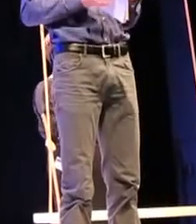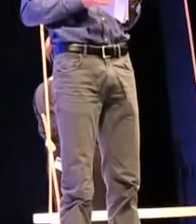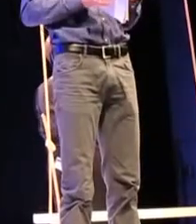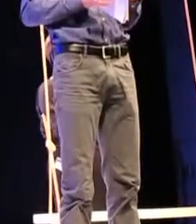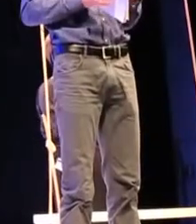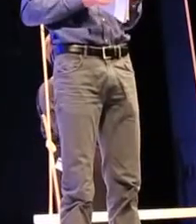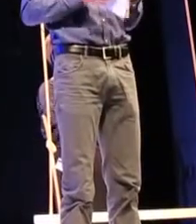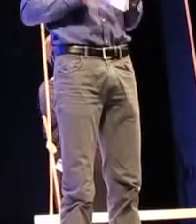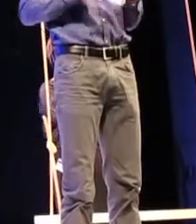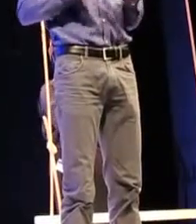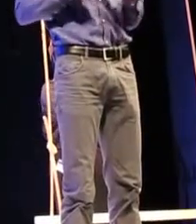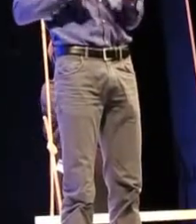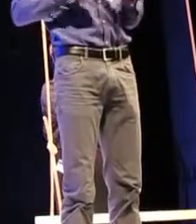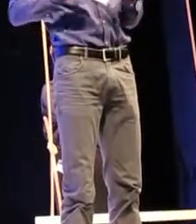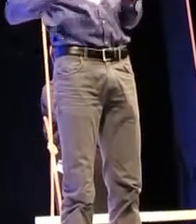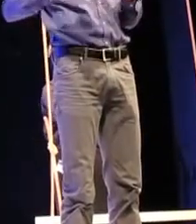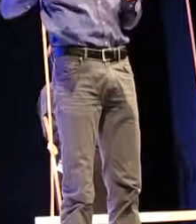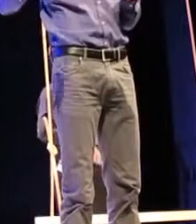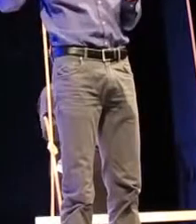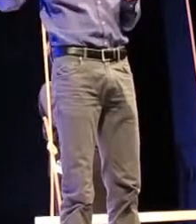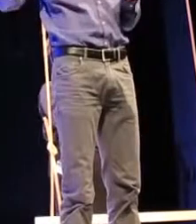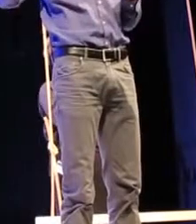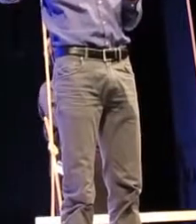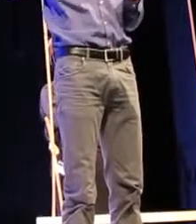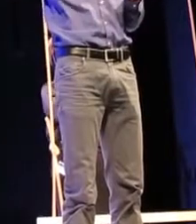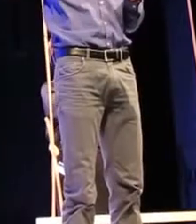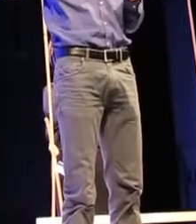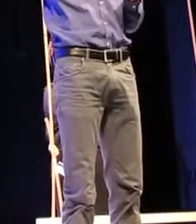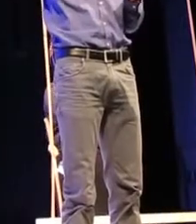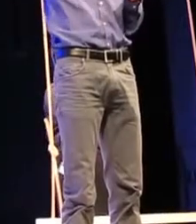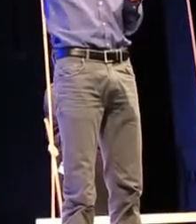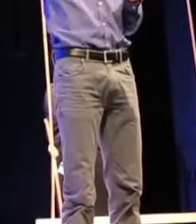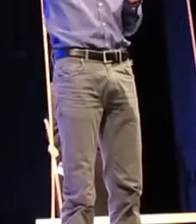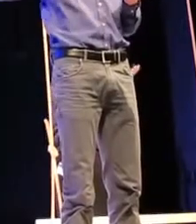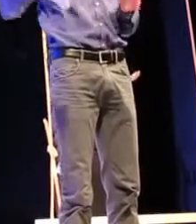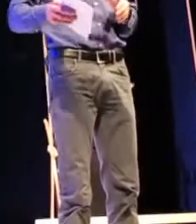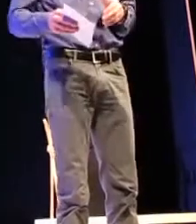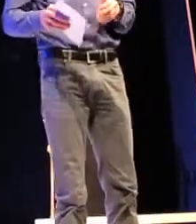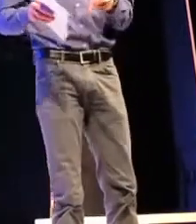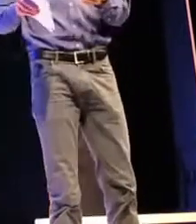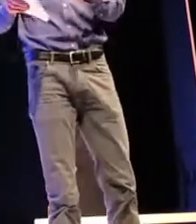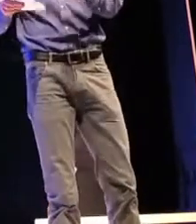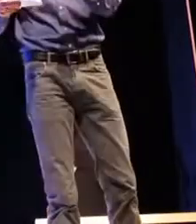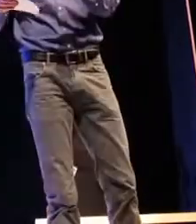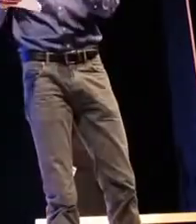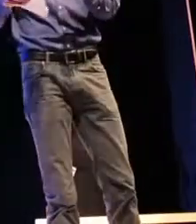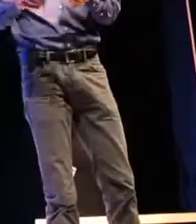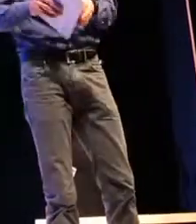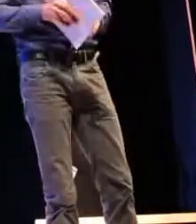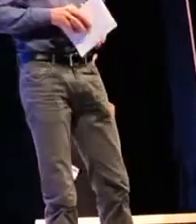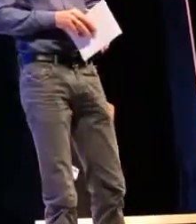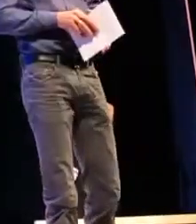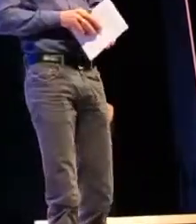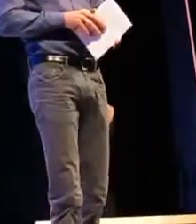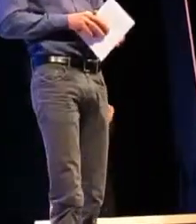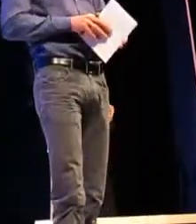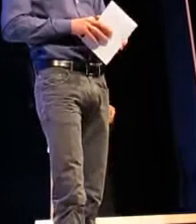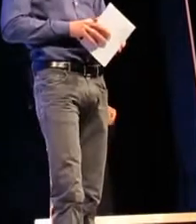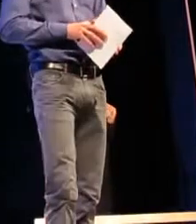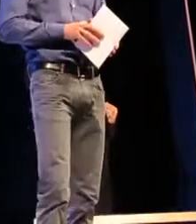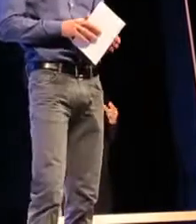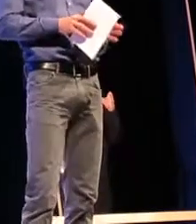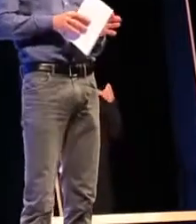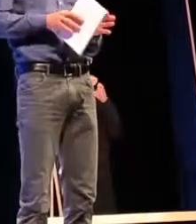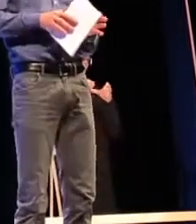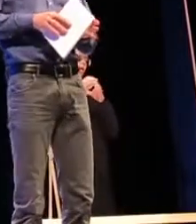för mänskligheten. Visst kommer vi ha möjligheter att under 2016, 2017 fram till 2020 liksom skruva på det som vi kommer